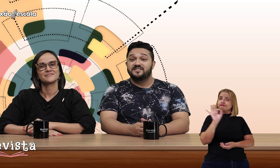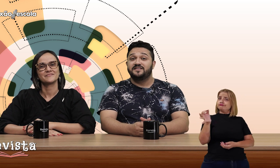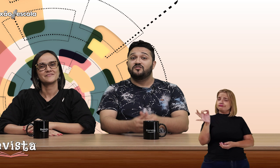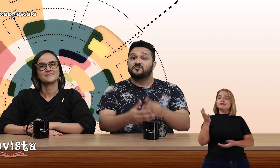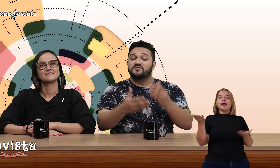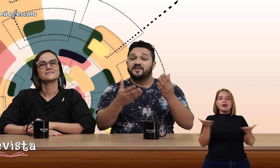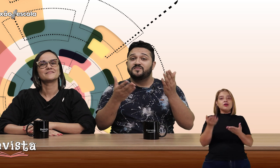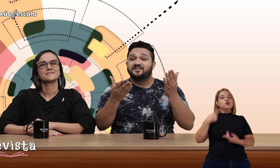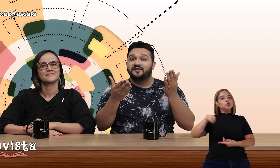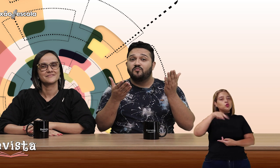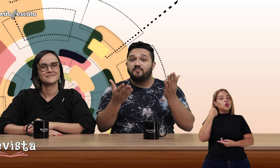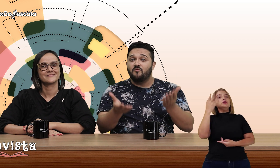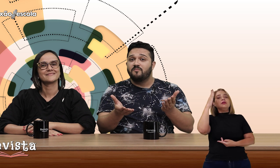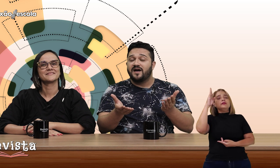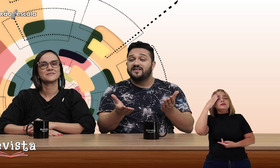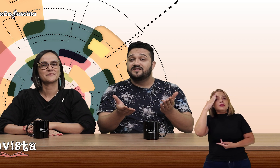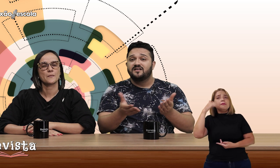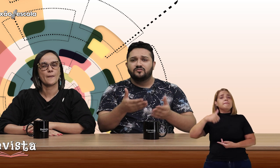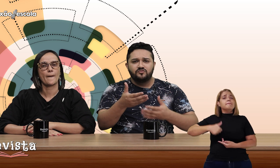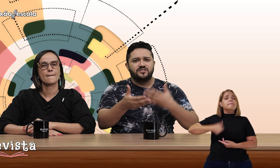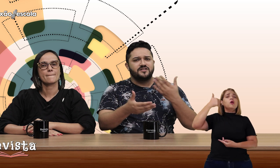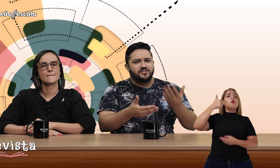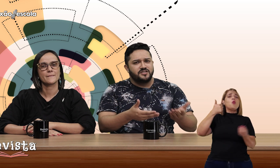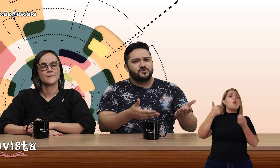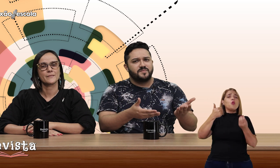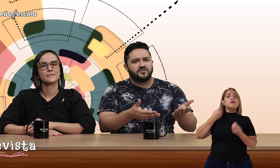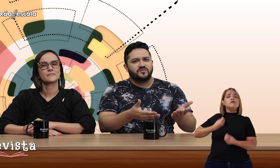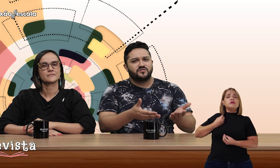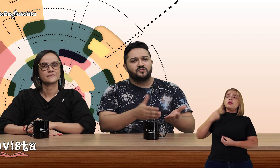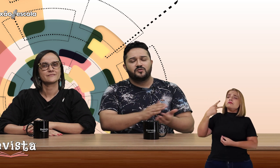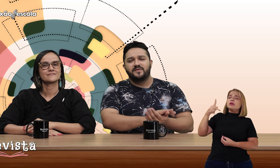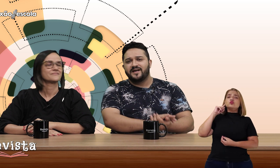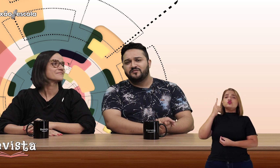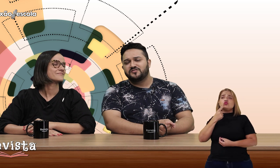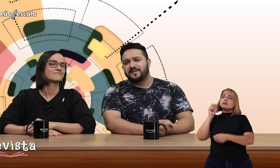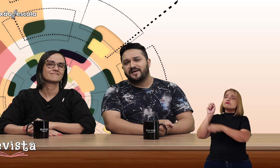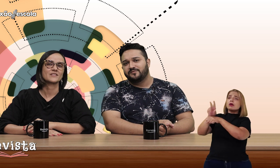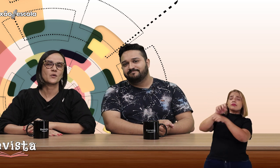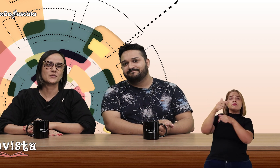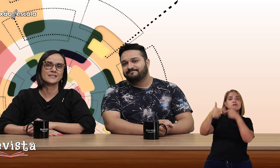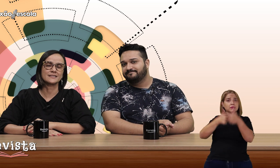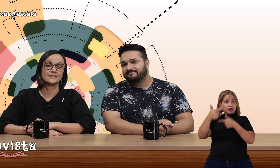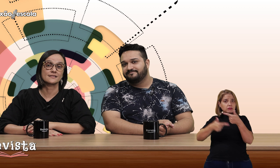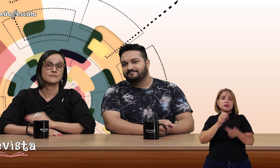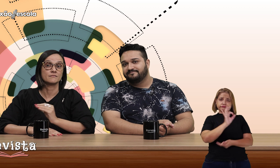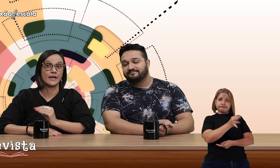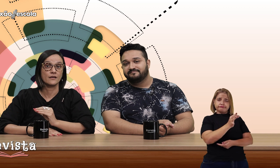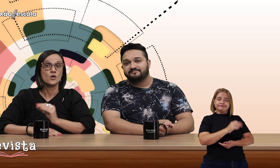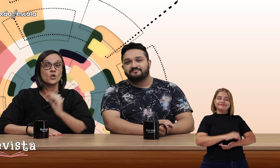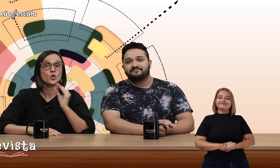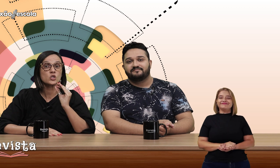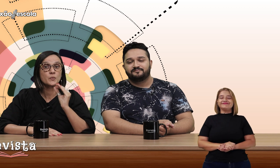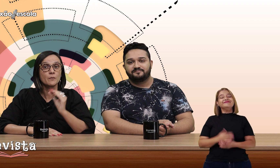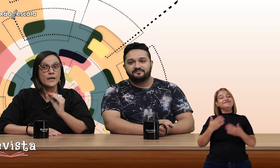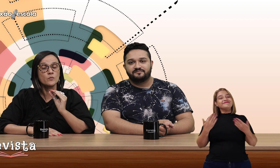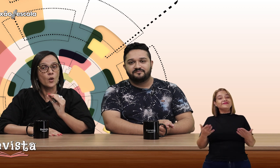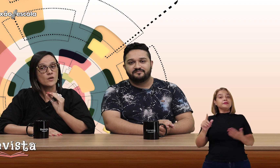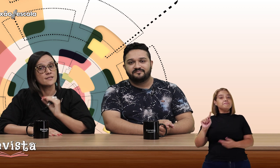Assim nós conseguimos entender um pouco mais do dia a dia de uma pessoa surda no mercado de trabalho. Com certeza. Bem, nosso primeiro bloco